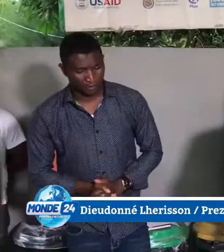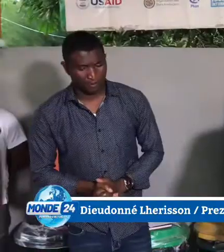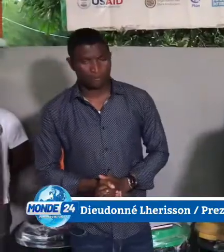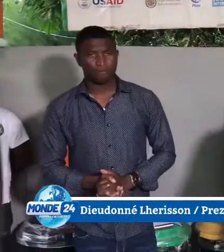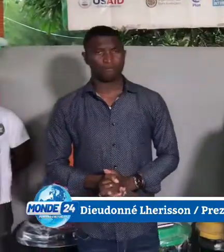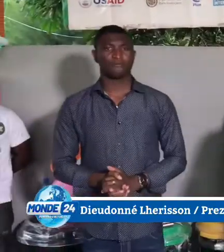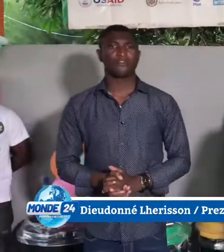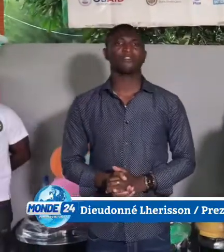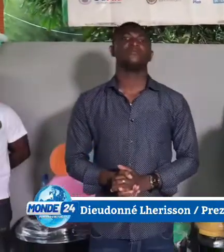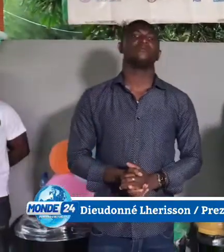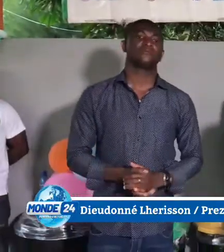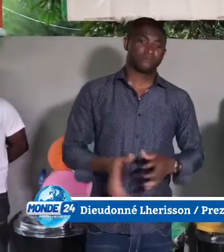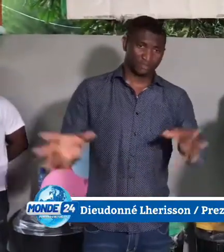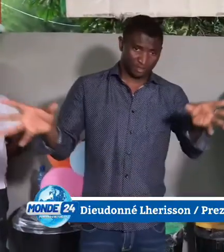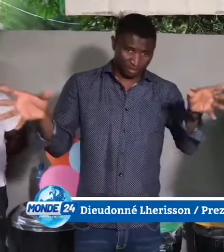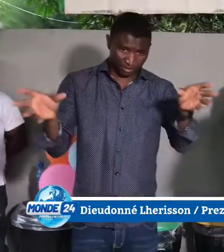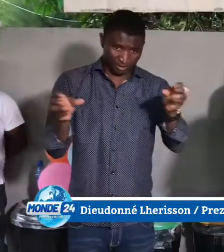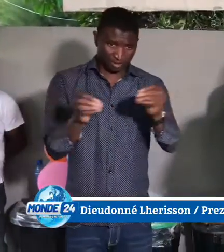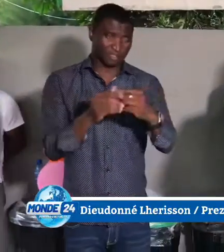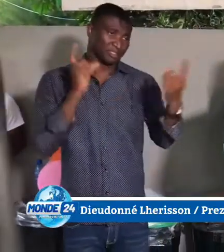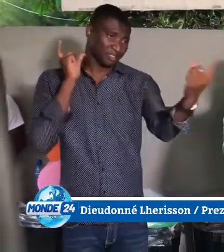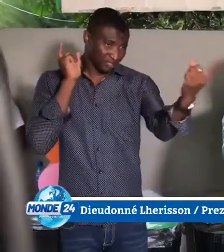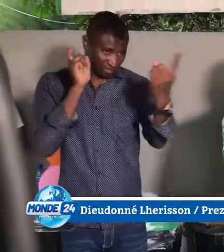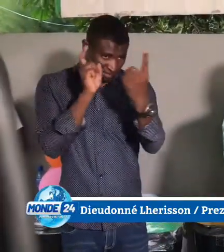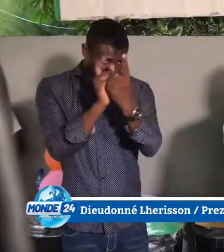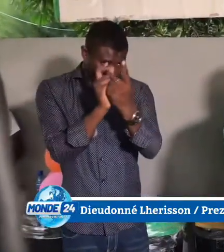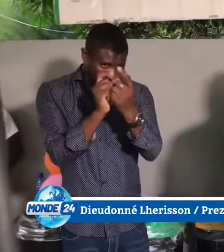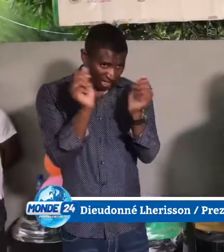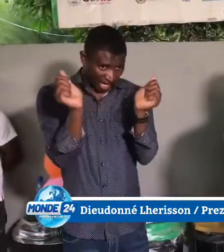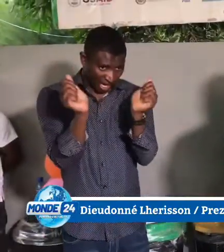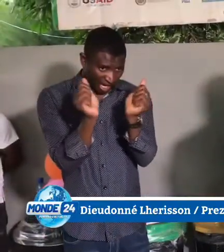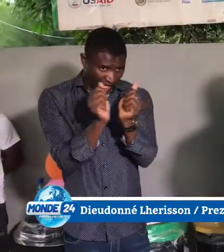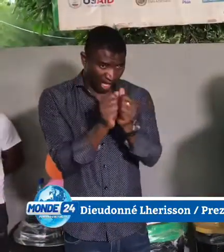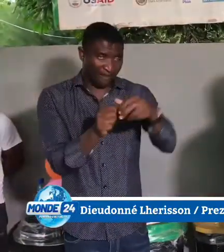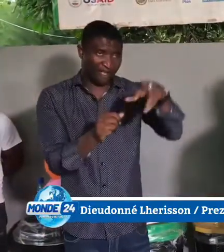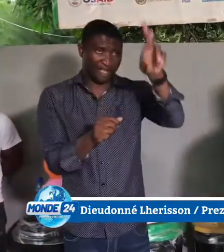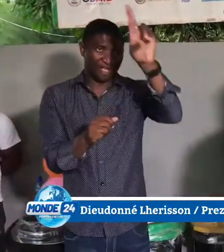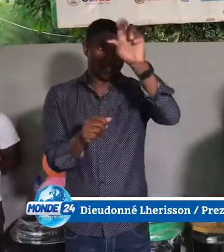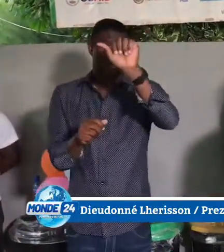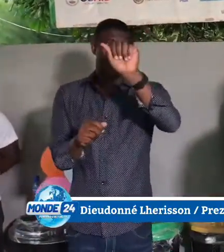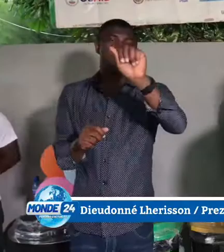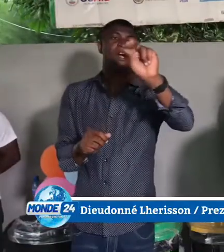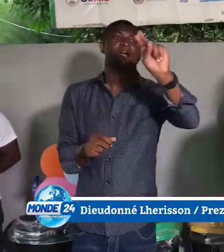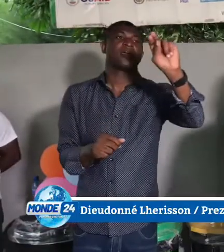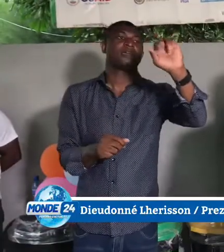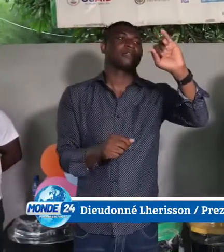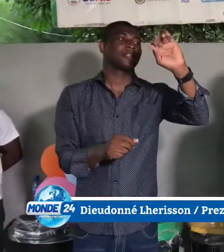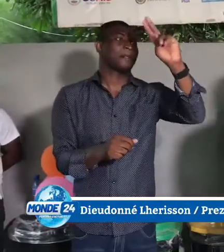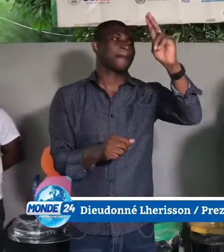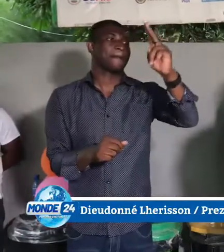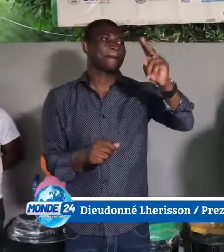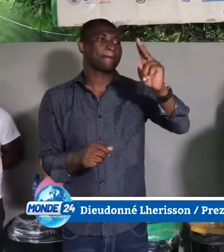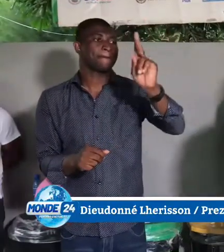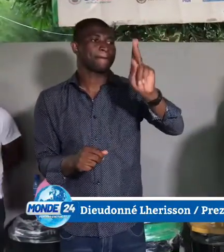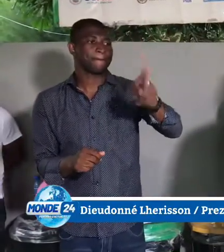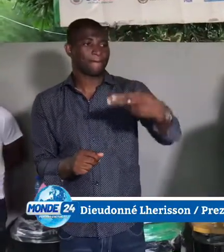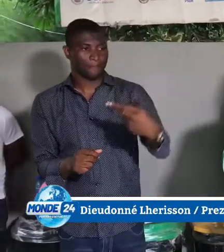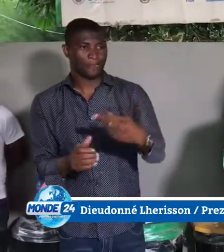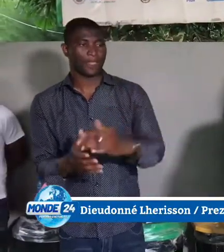Nous croiser avec réseau association Cap